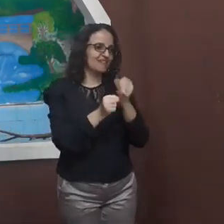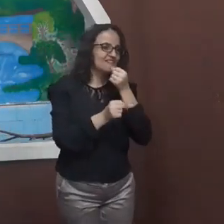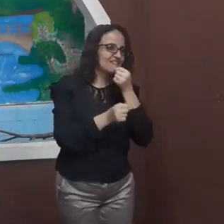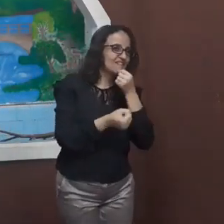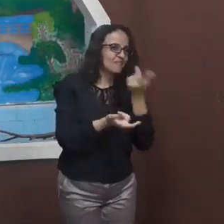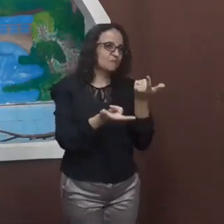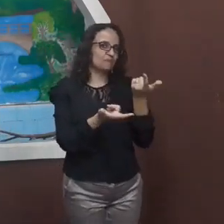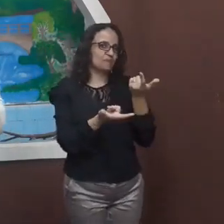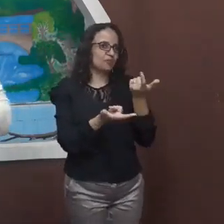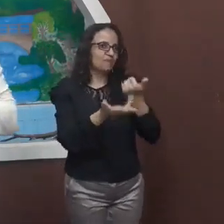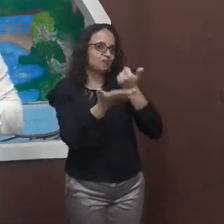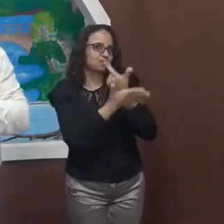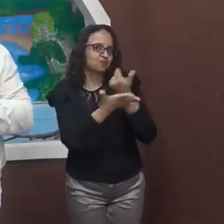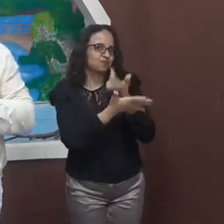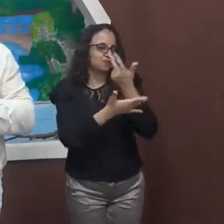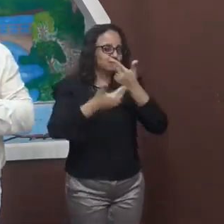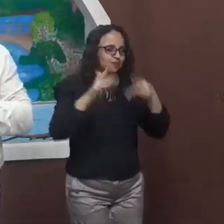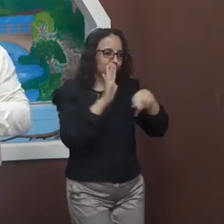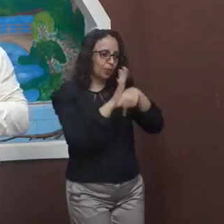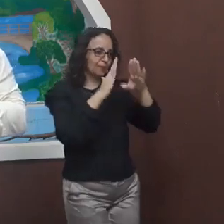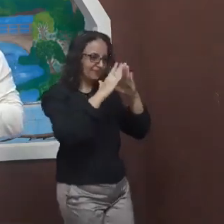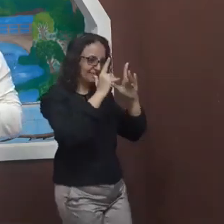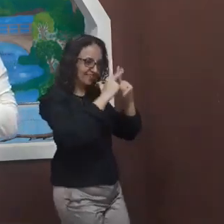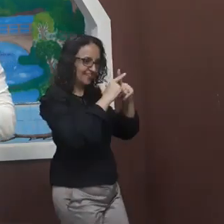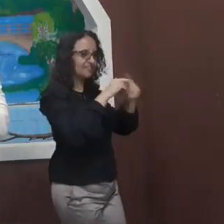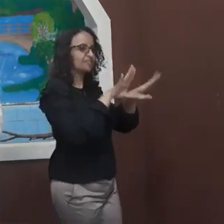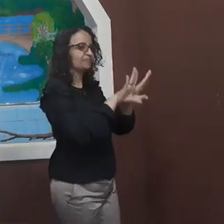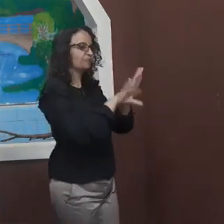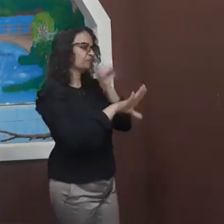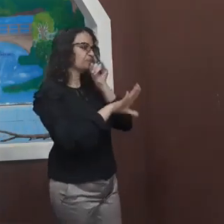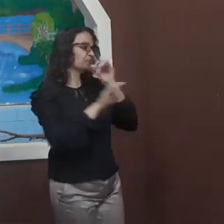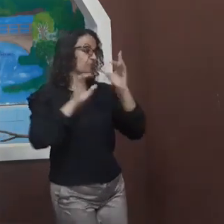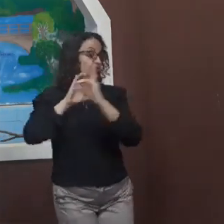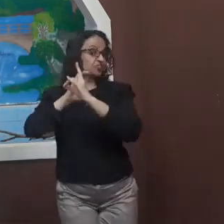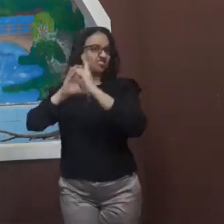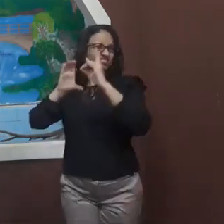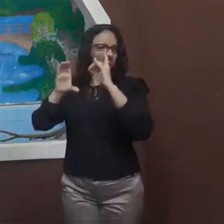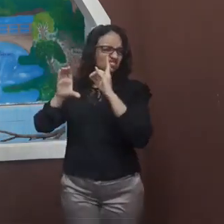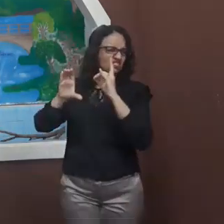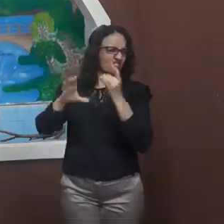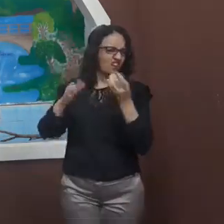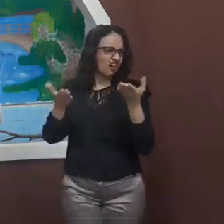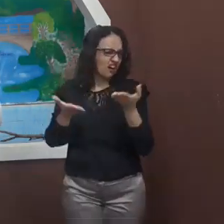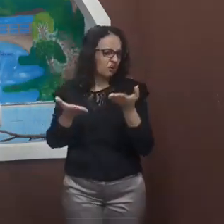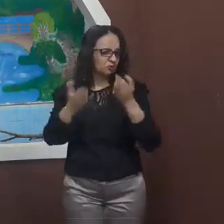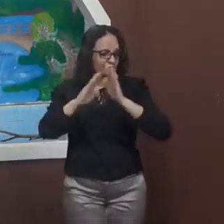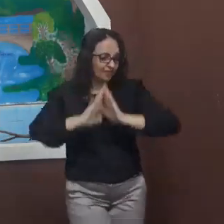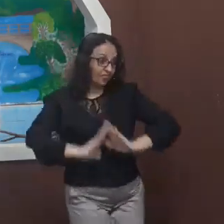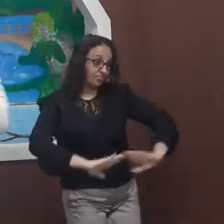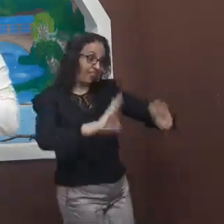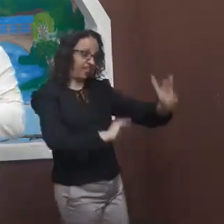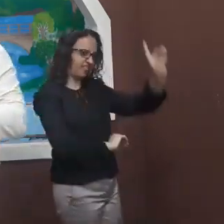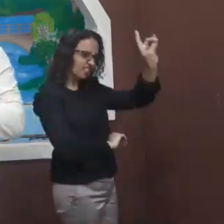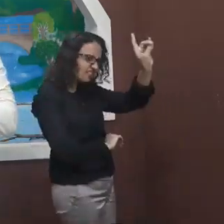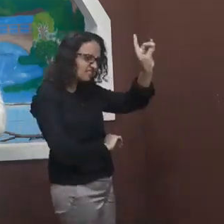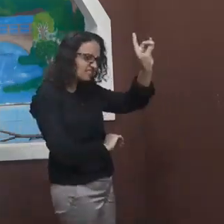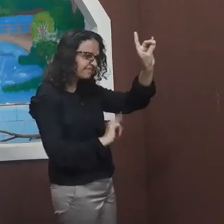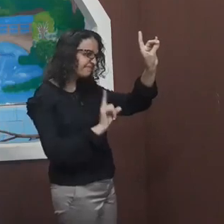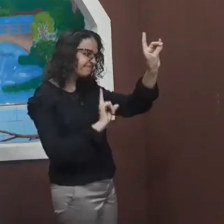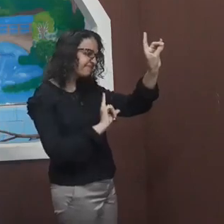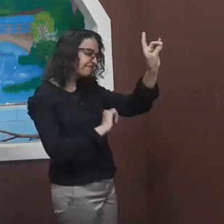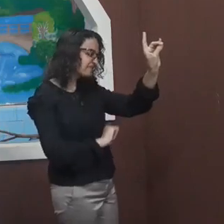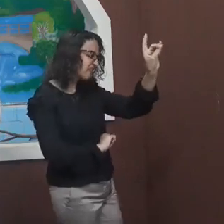mercadoria religiosa. Então hoje o culto, as pessoas não querem um culto para adorar a Deus. Ai pastor,